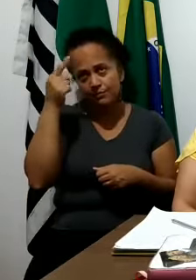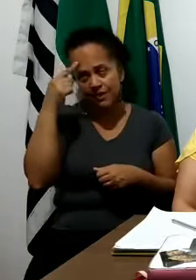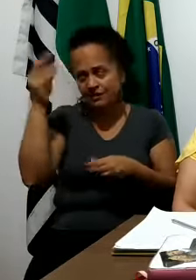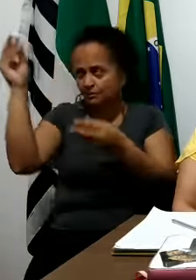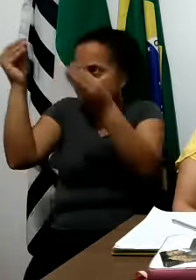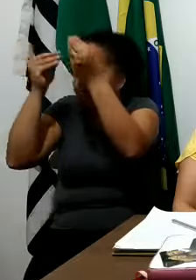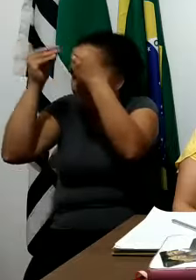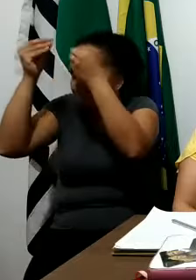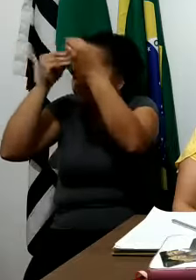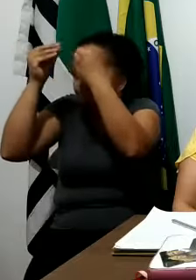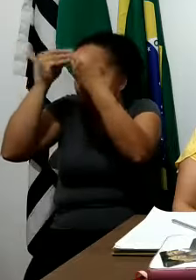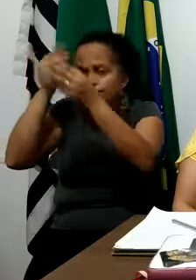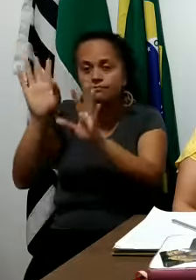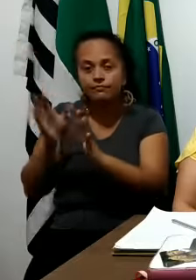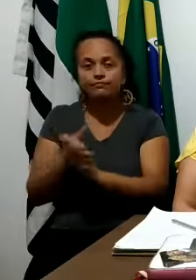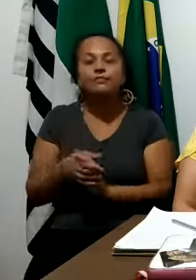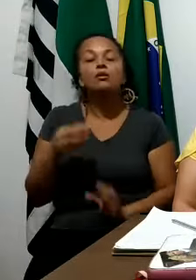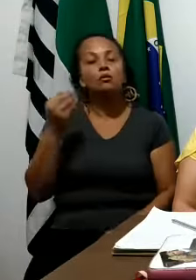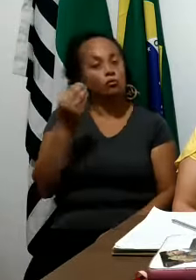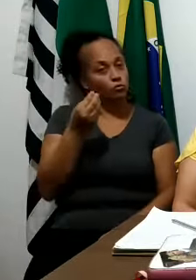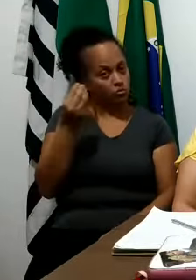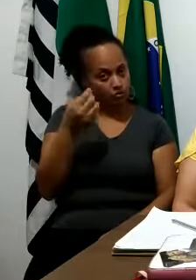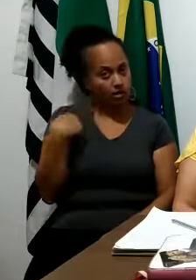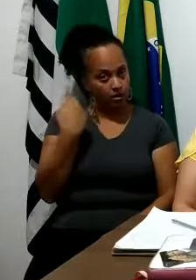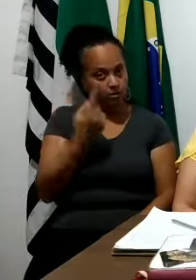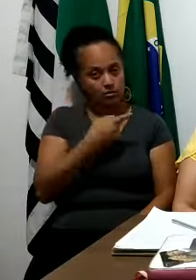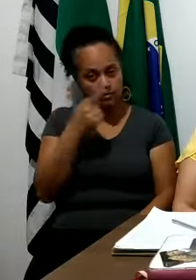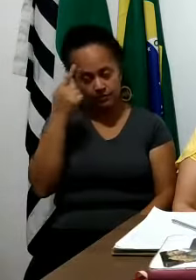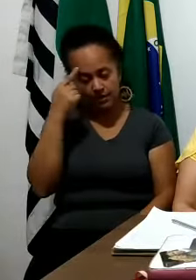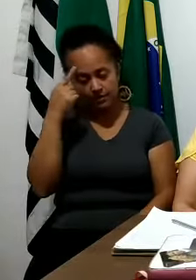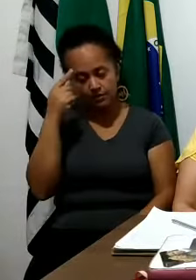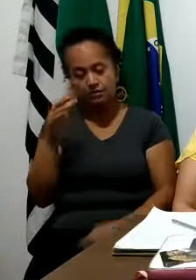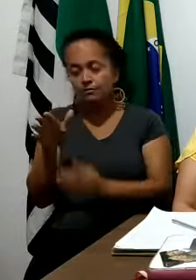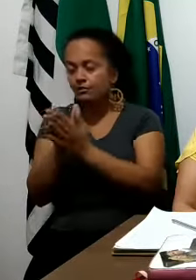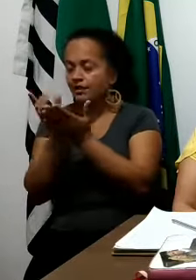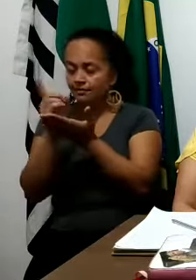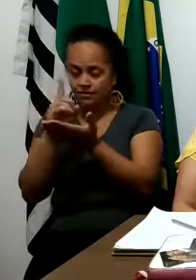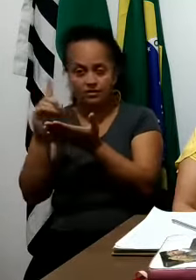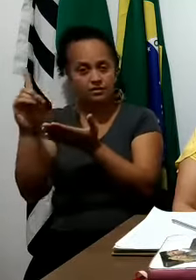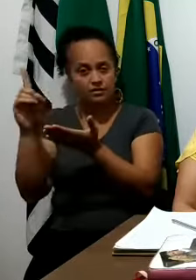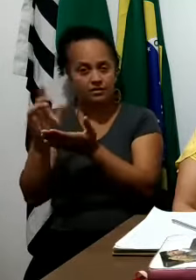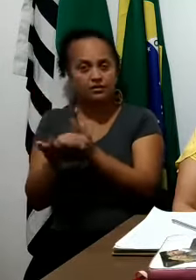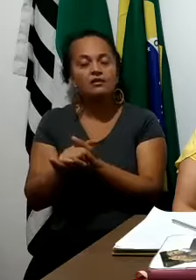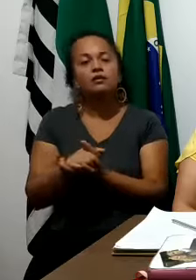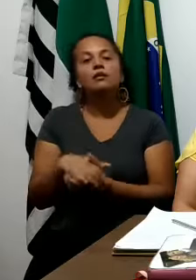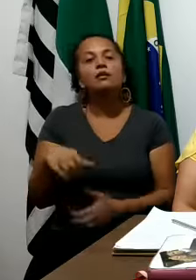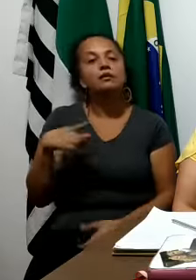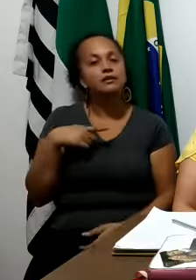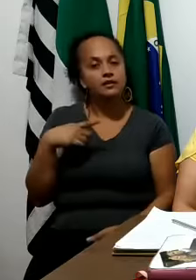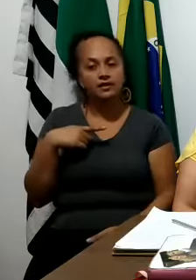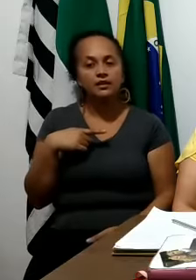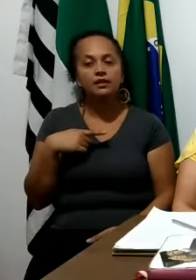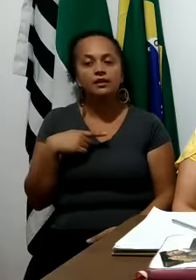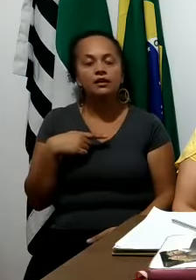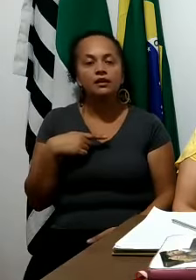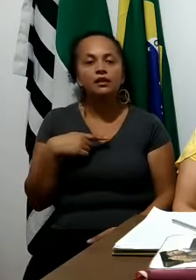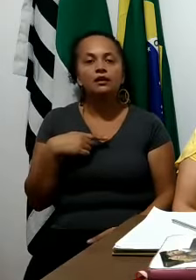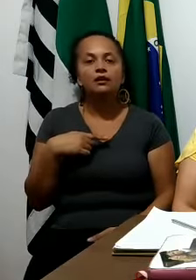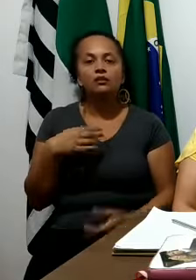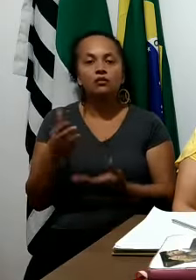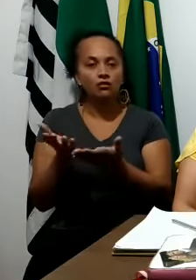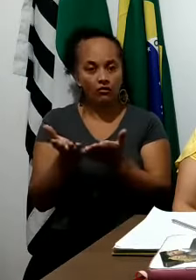a vida de José, a gente vê claramente que algo foi depositado na vida de José. Porque a partir dessa